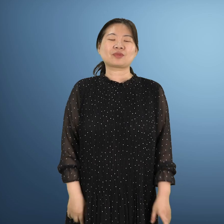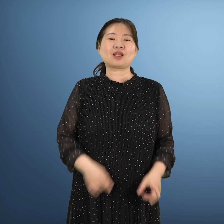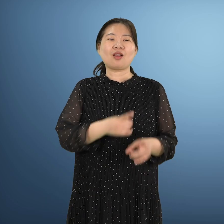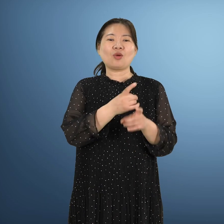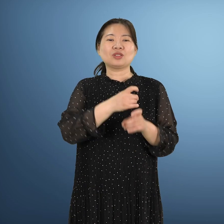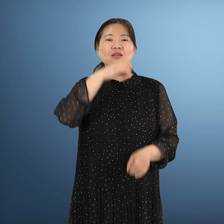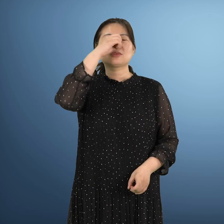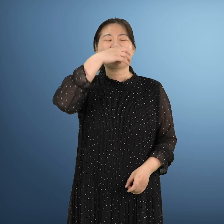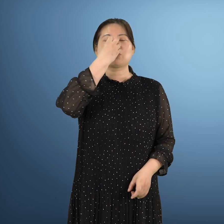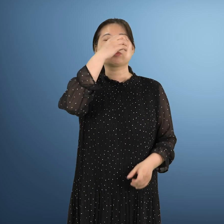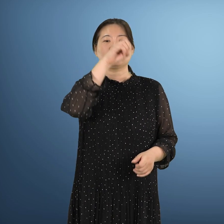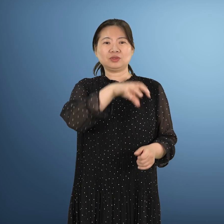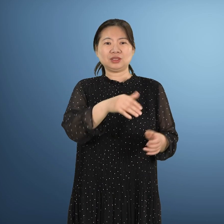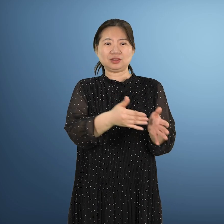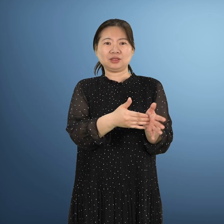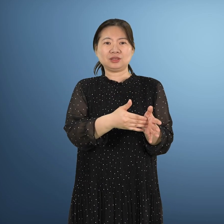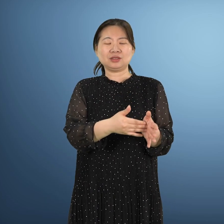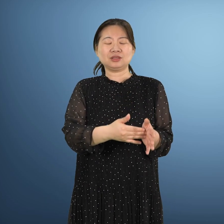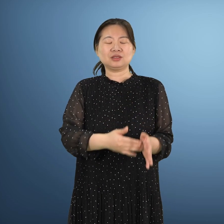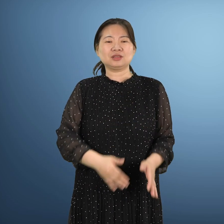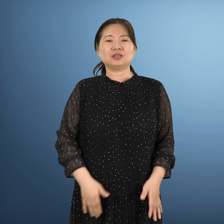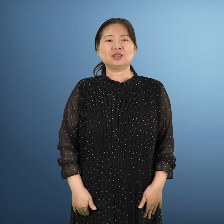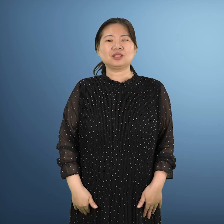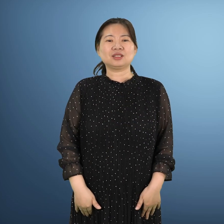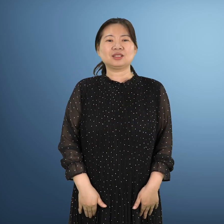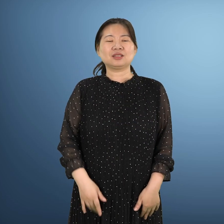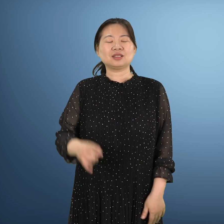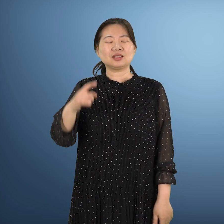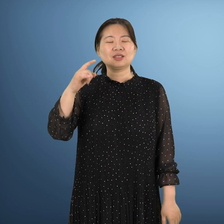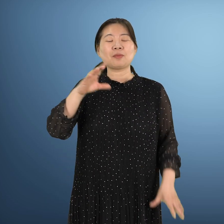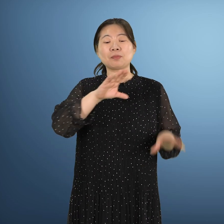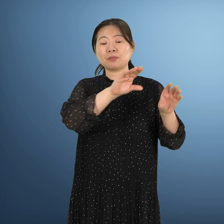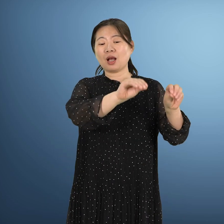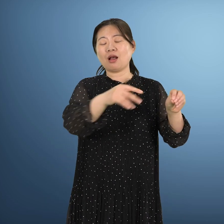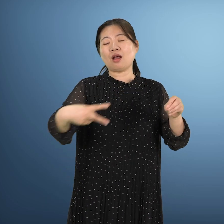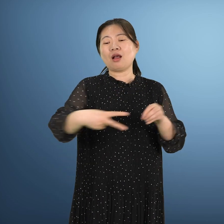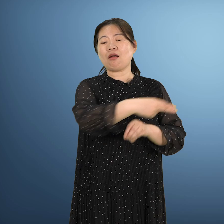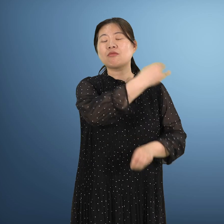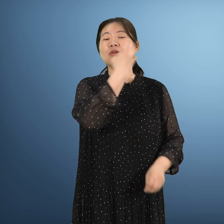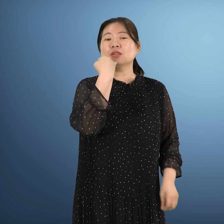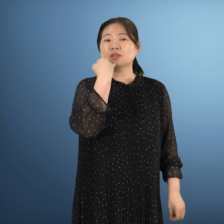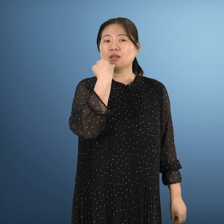원수를 그냥 무시하거나 신경 끄는 건 할 수 있어.